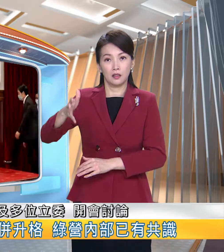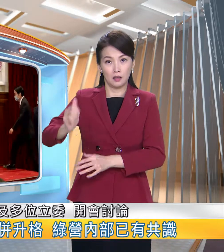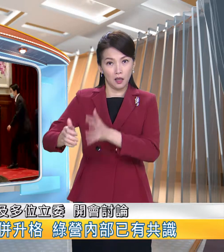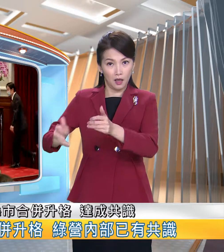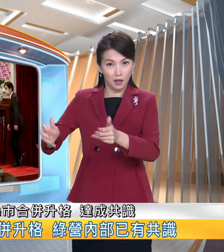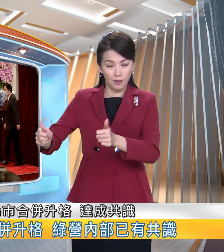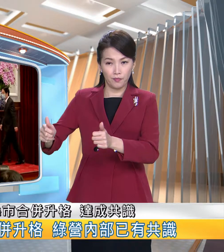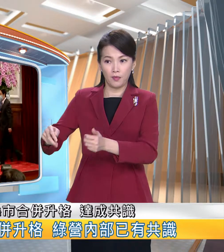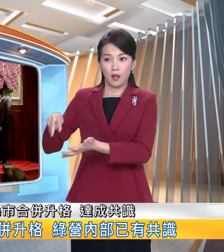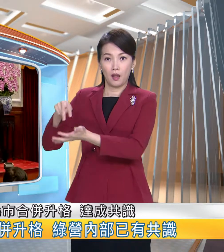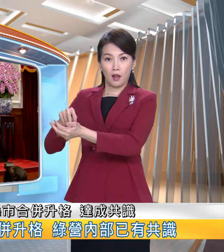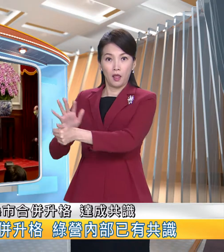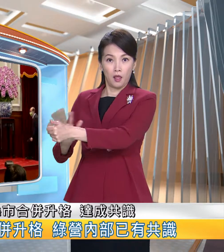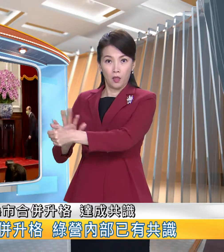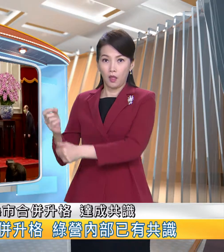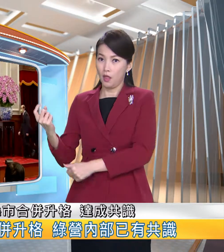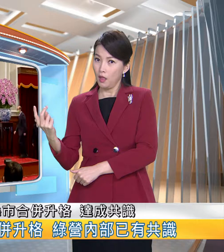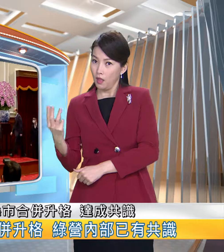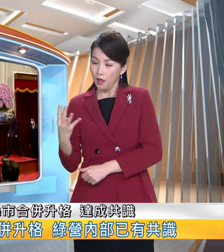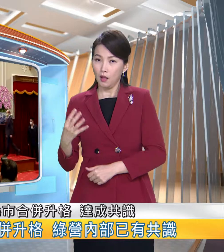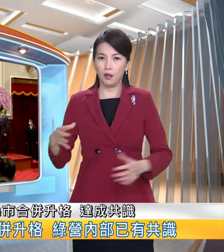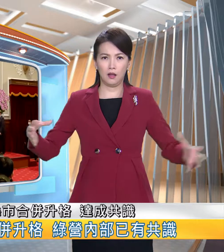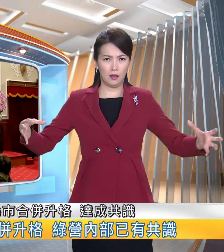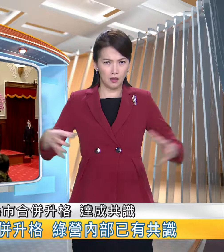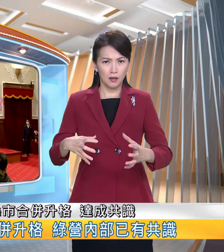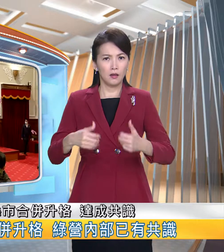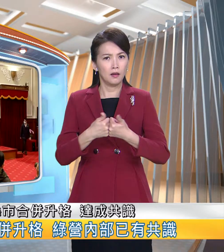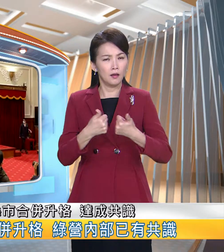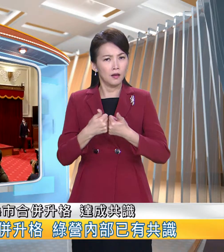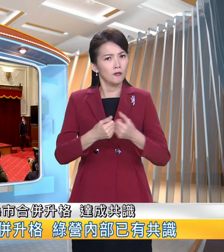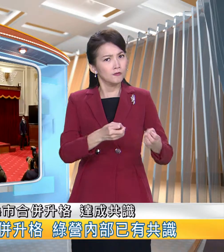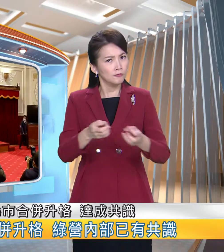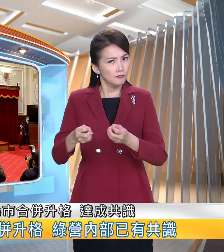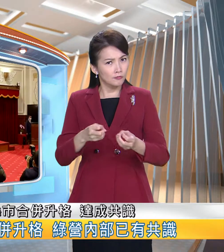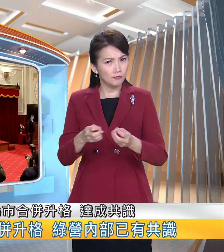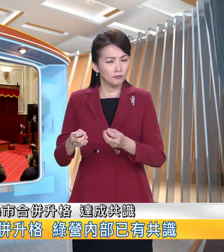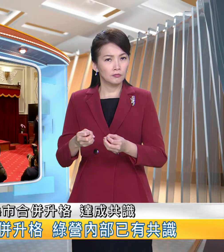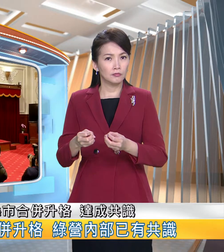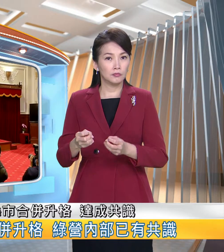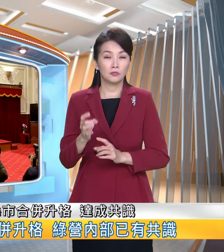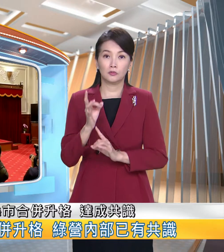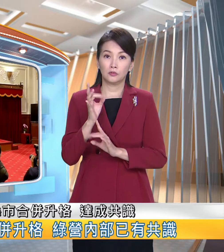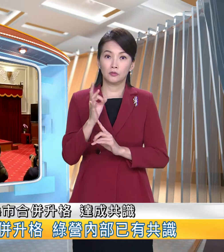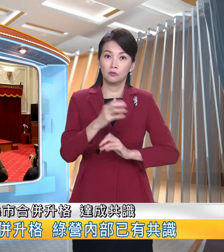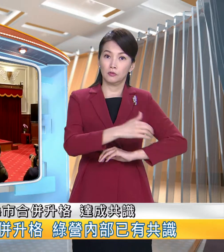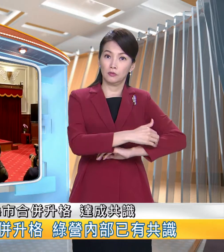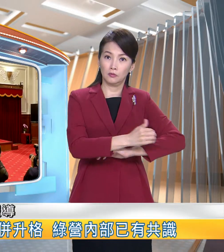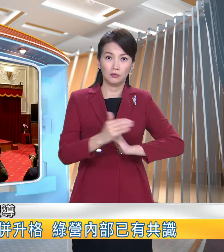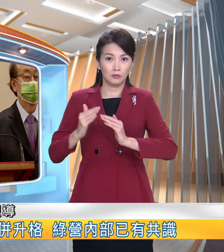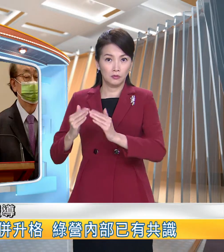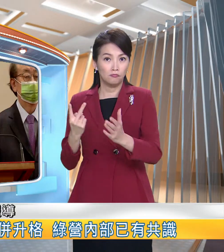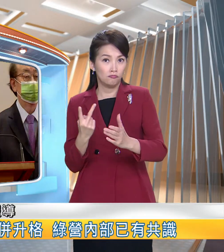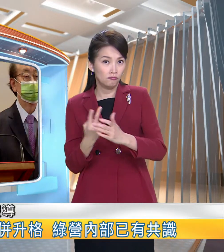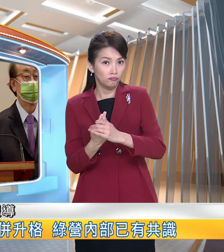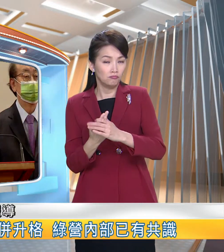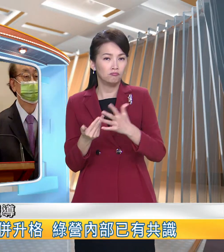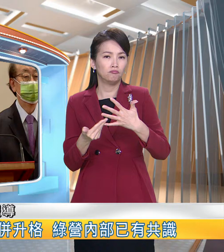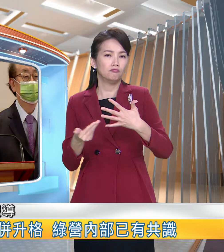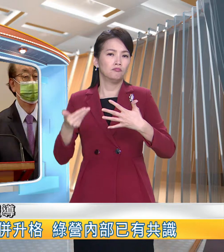论。会中对于新竹县市合并升格达成共识。接着来